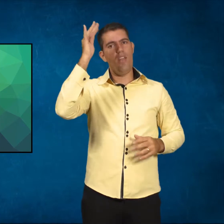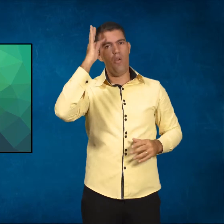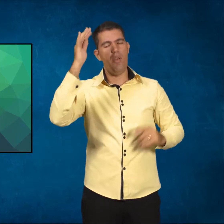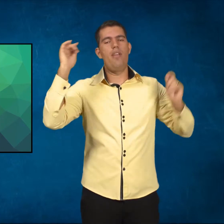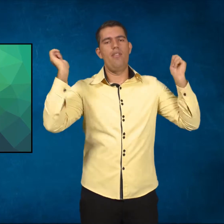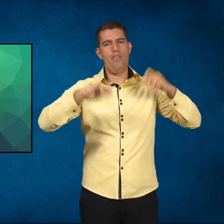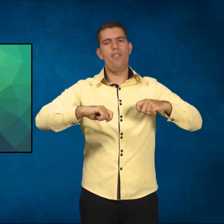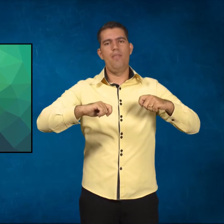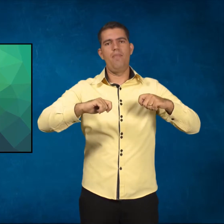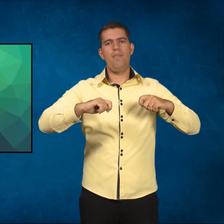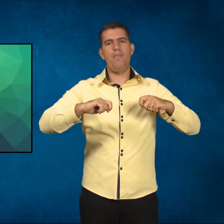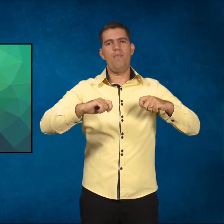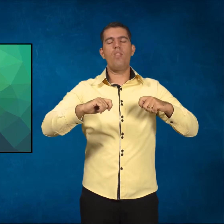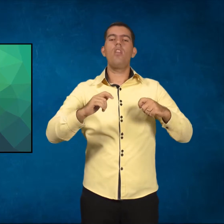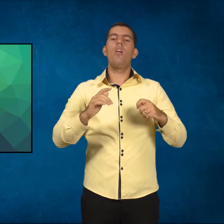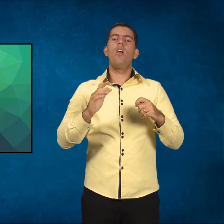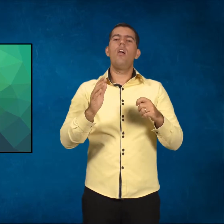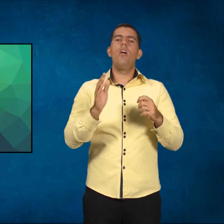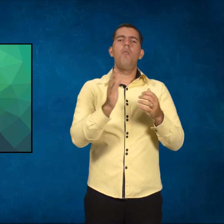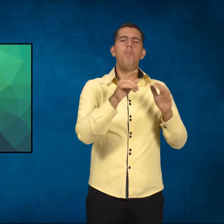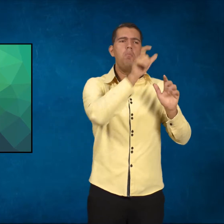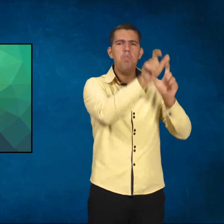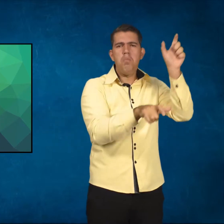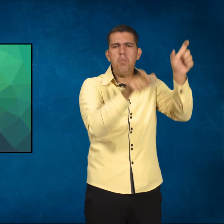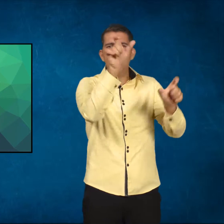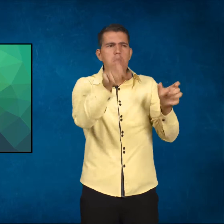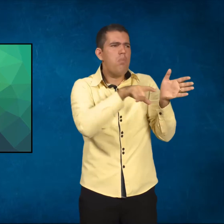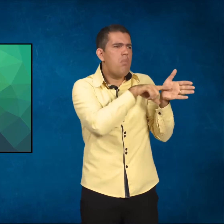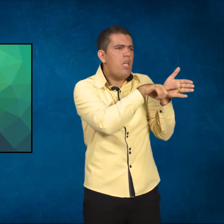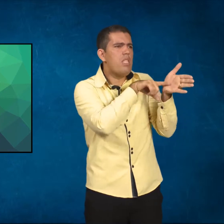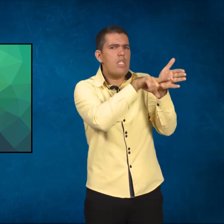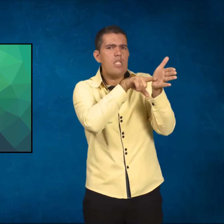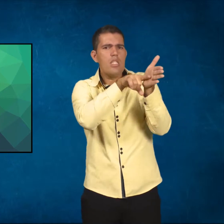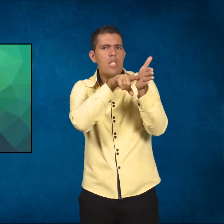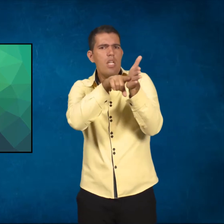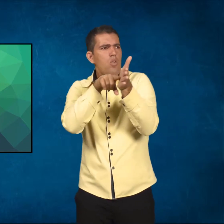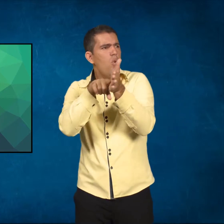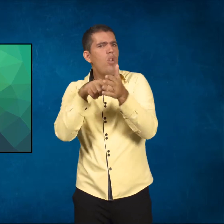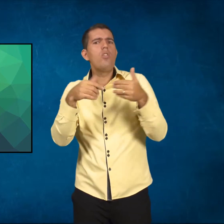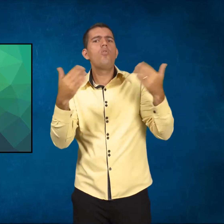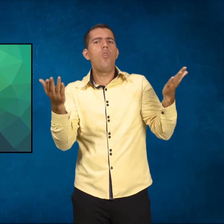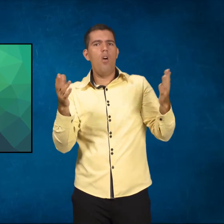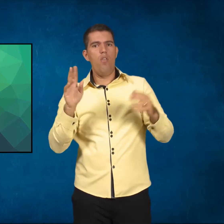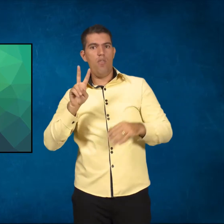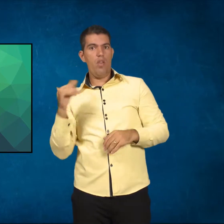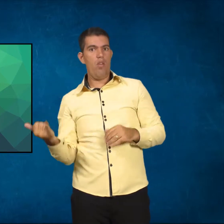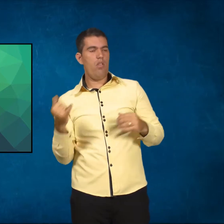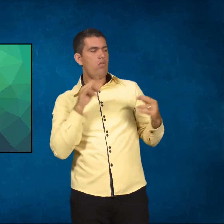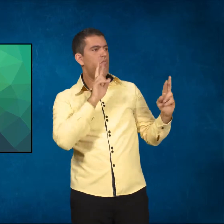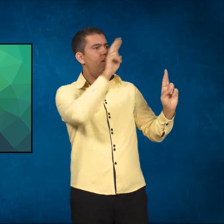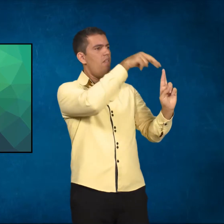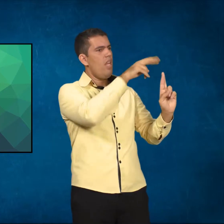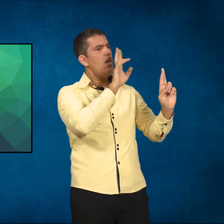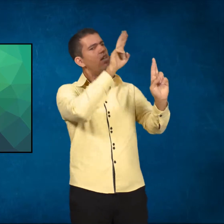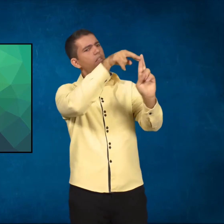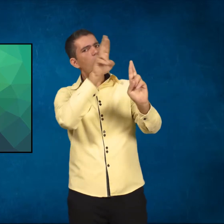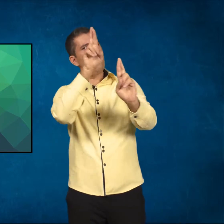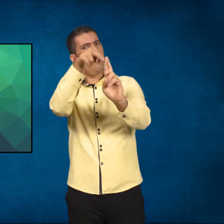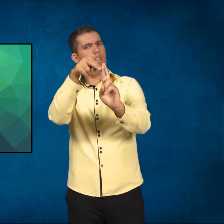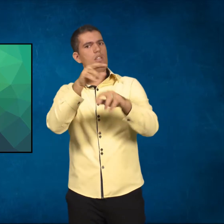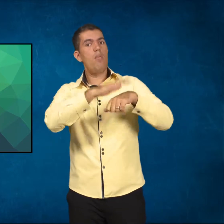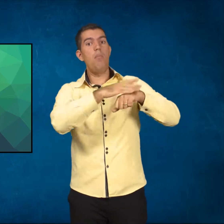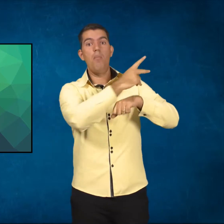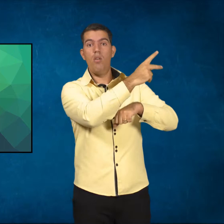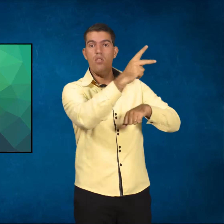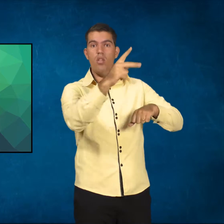Pesquisadores, Vygotsky ele vai tomar como referência alguns pesquisadores que tinham 3 formas